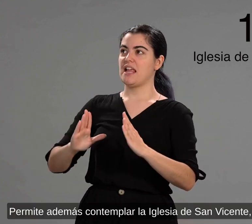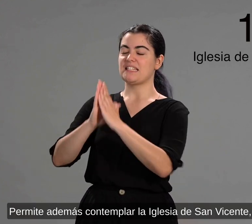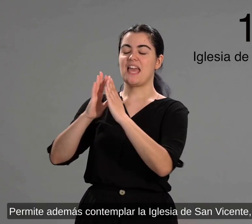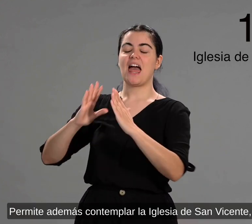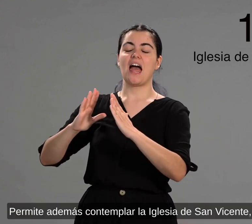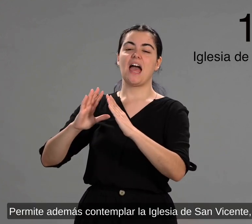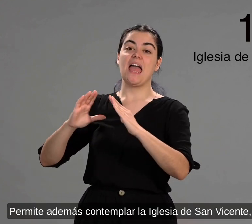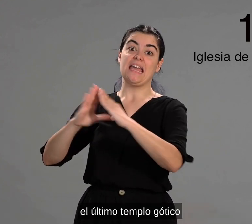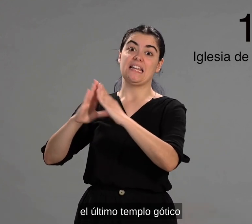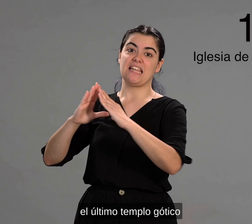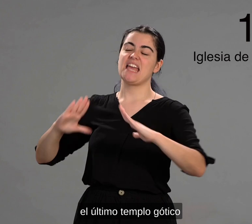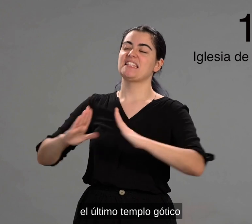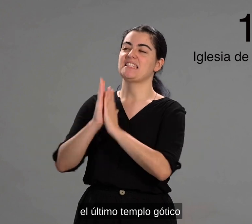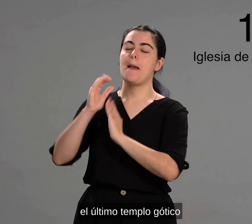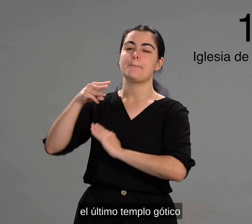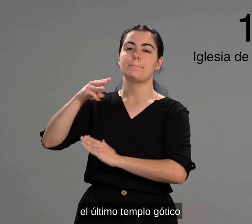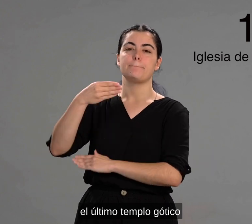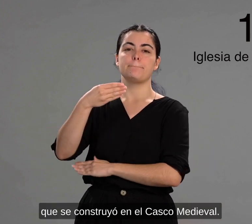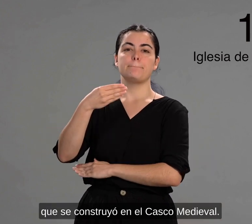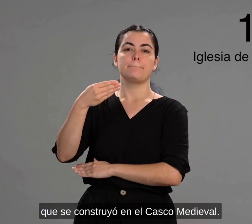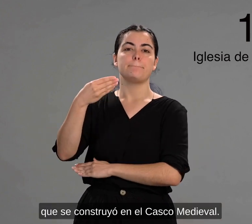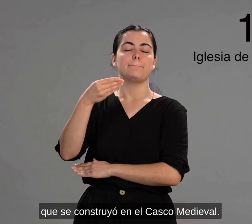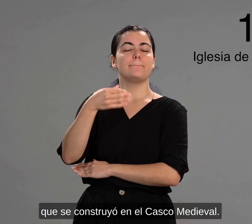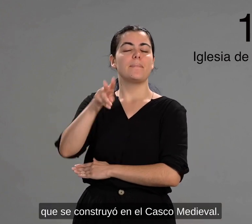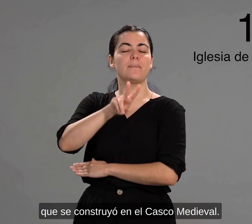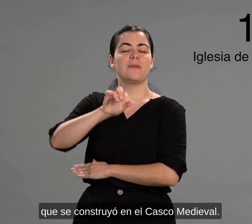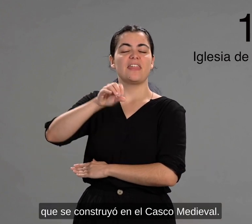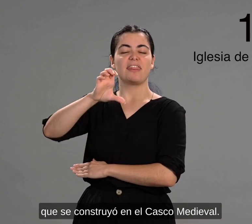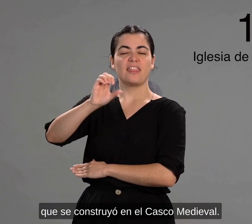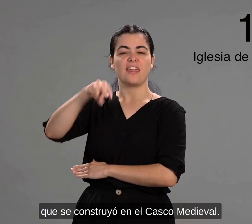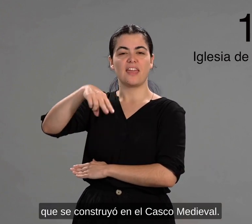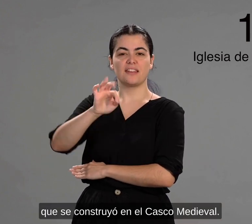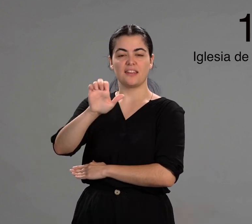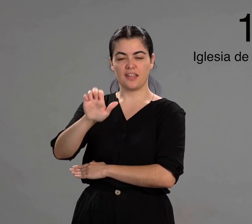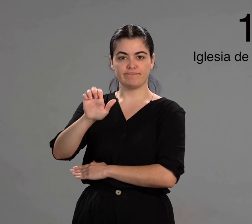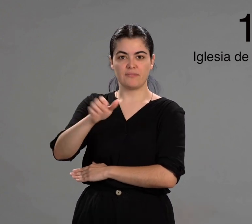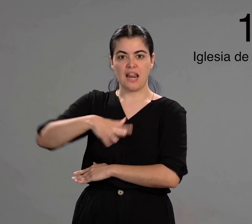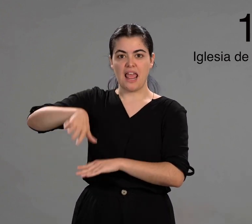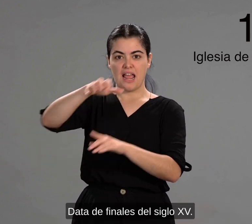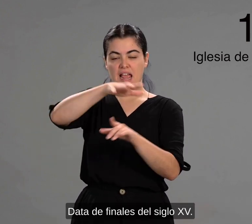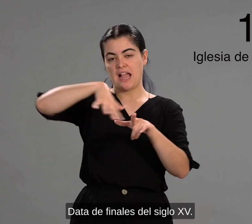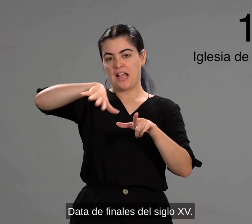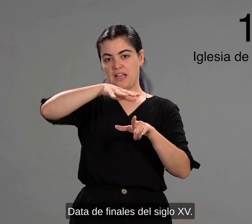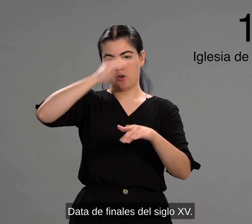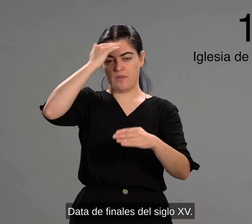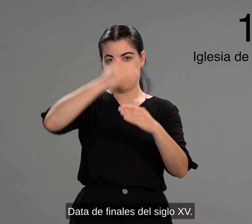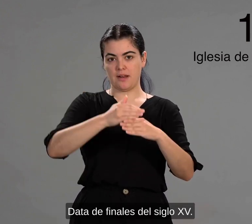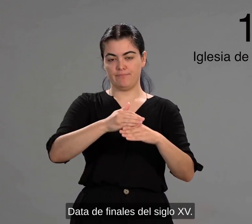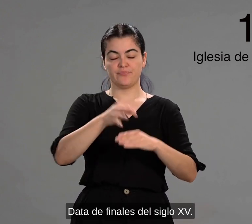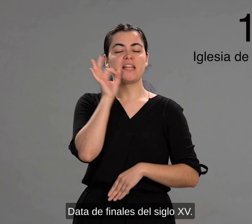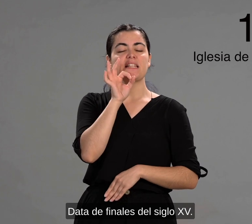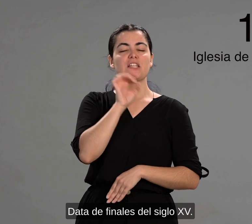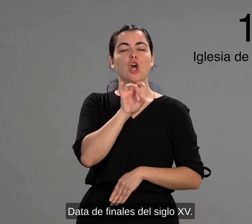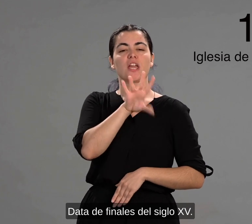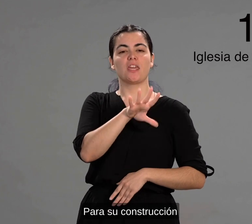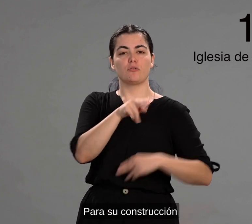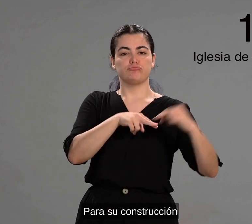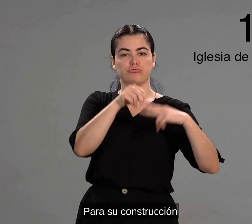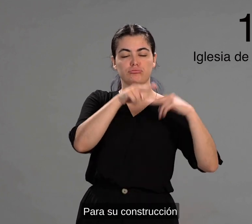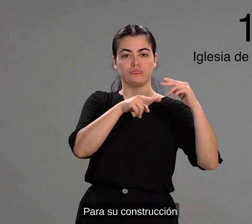de San Vicente, el último templo gótico que se construyó en el casco medieval. Data de finales del siglo XV. Para su construcción